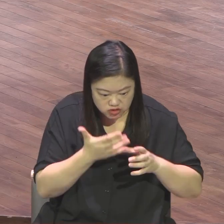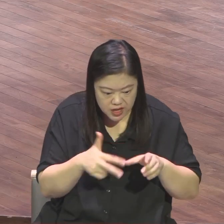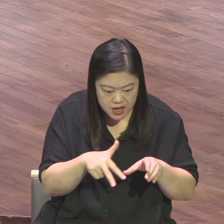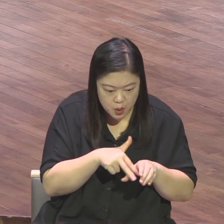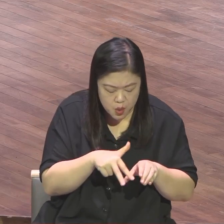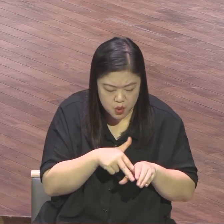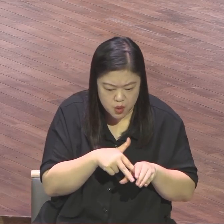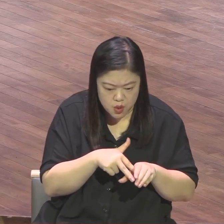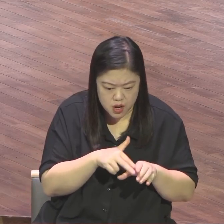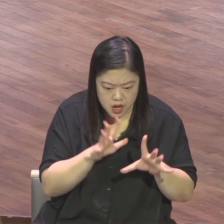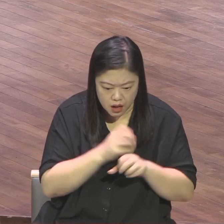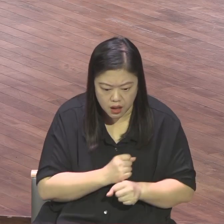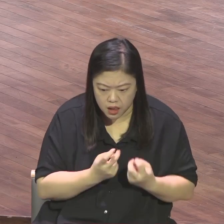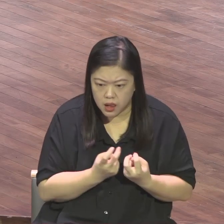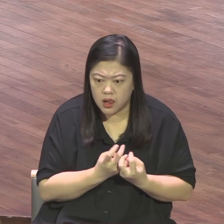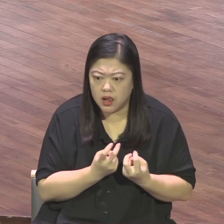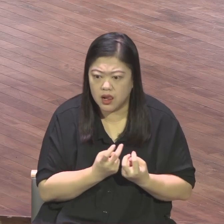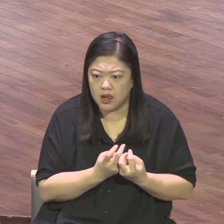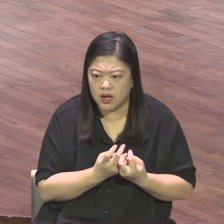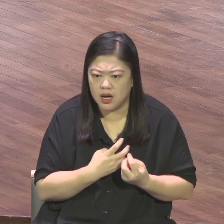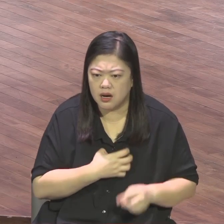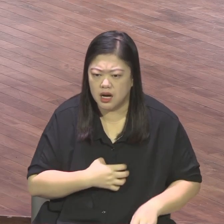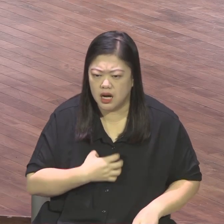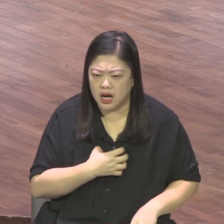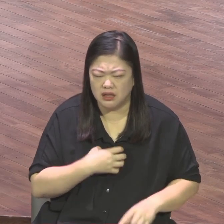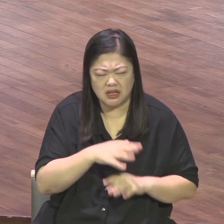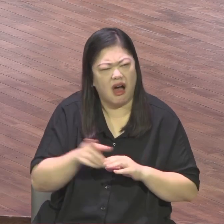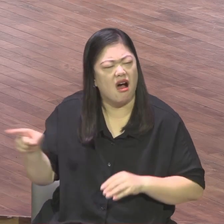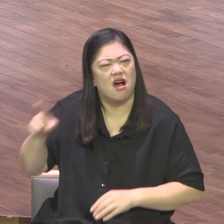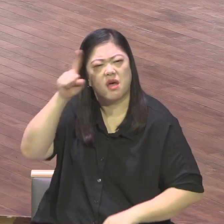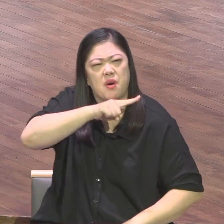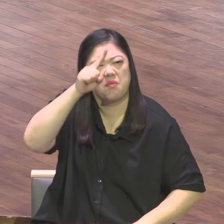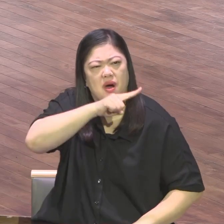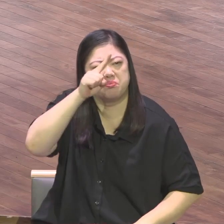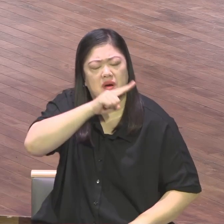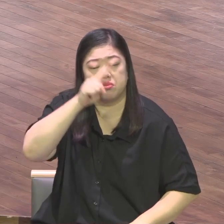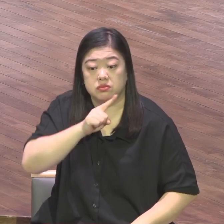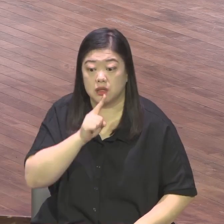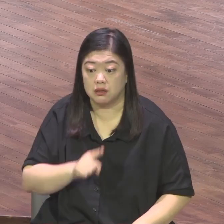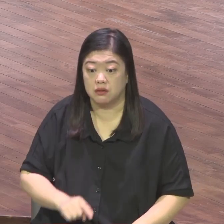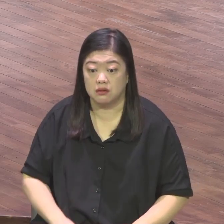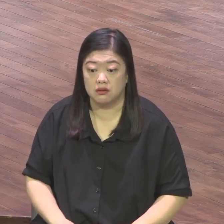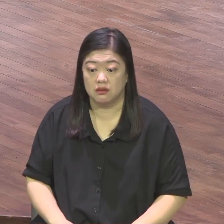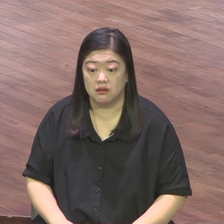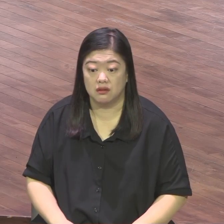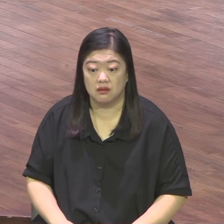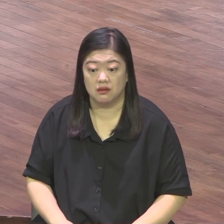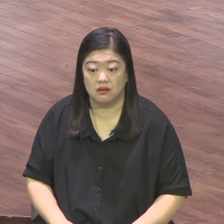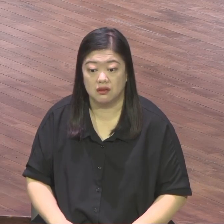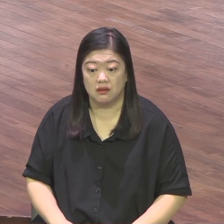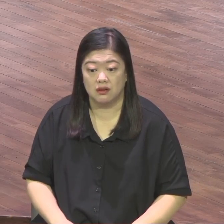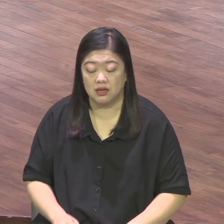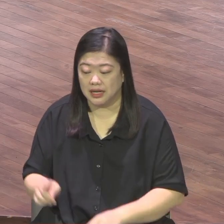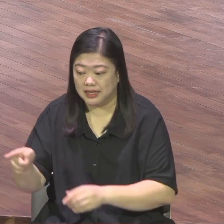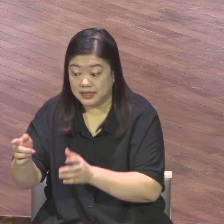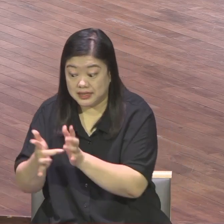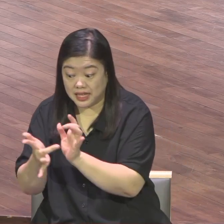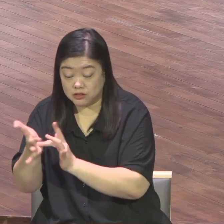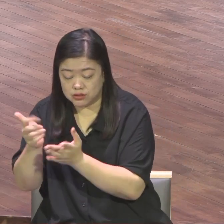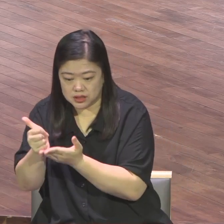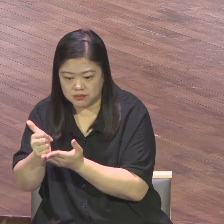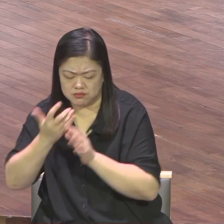바울의 삶은 한마디로 뭐요? 무슨 삶이었어요? 예수를 전염시키는 삶이었어요. 예수를 전염시키는 삶.